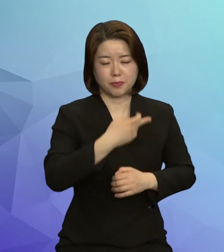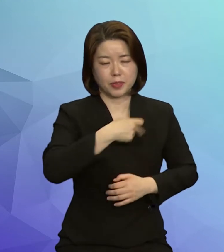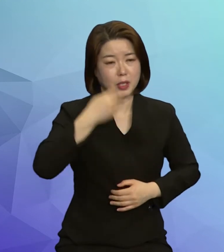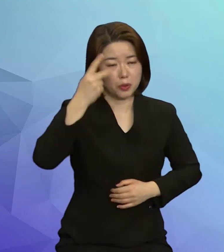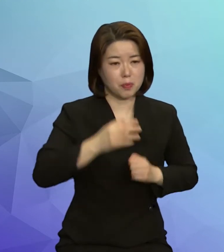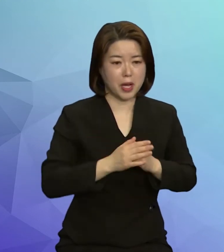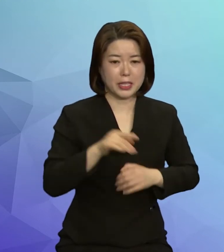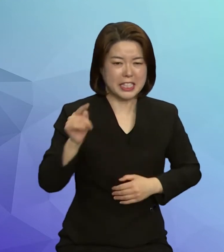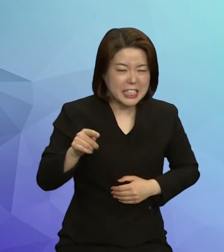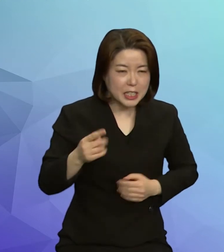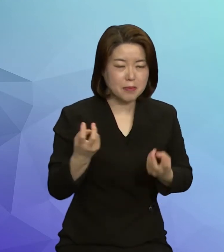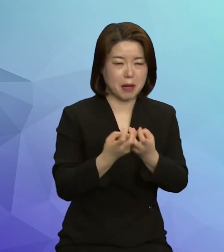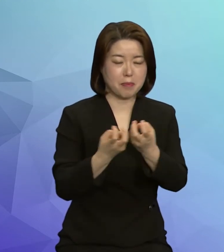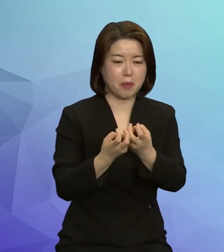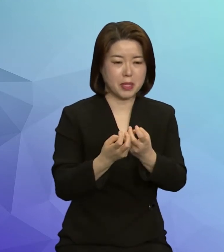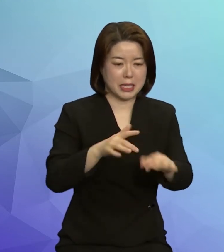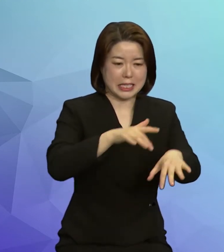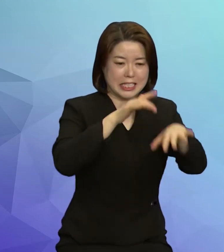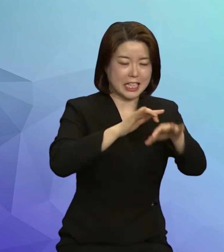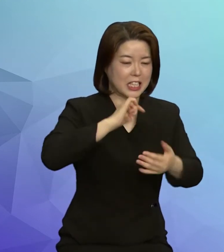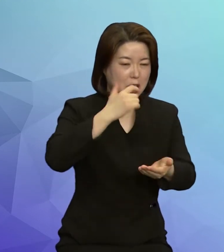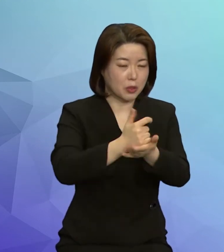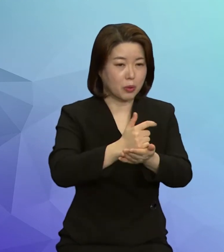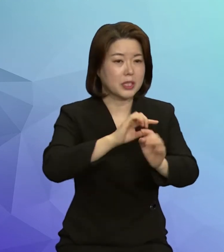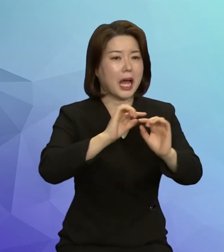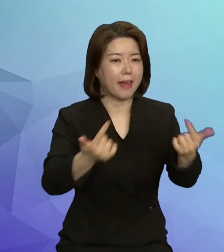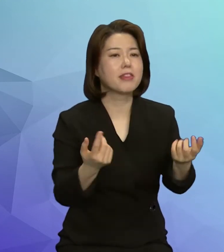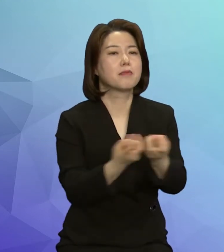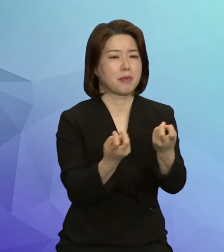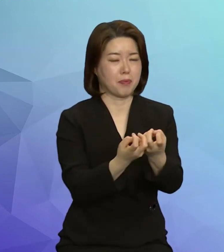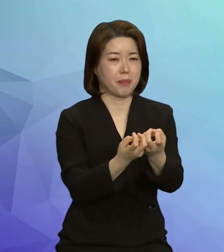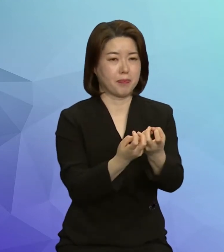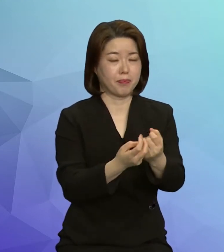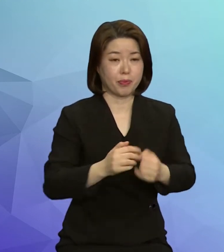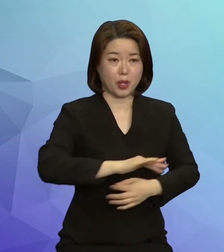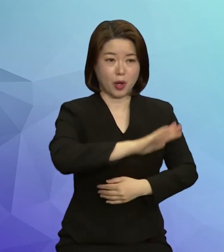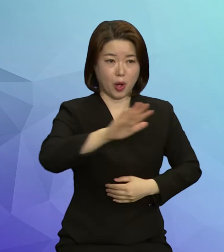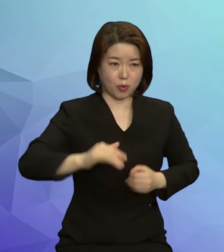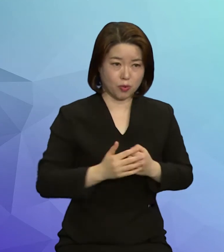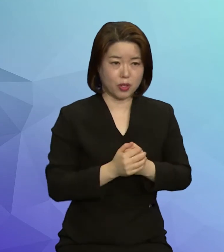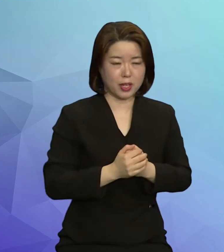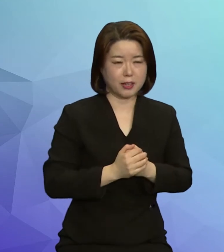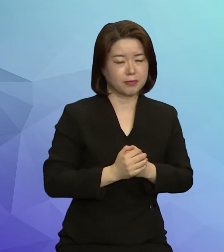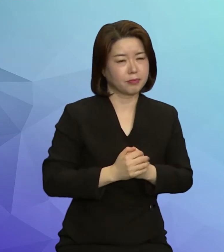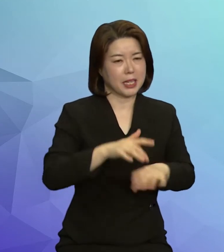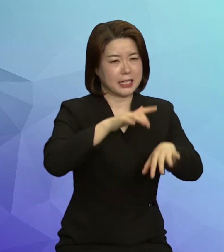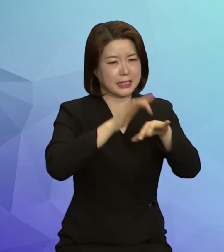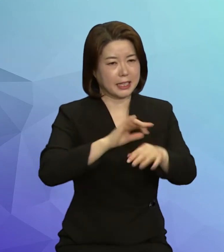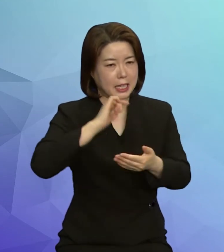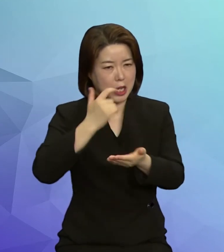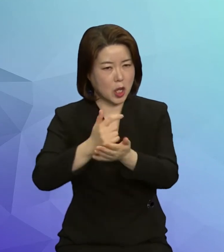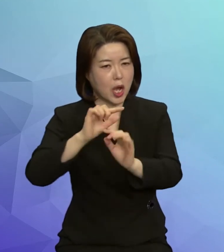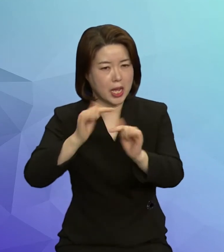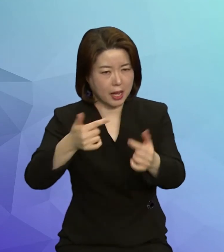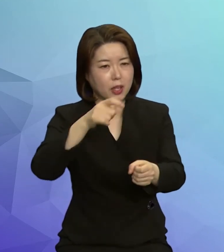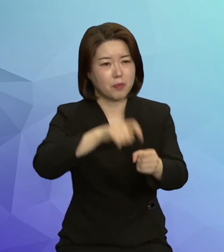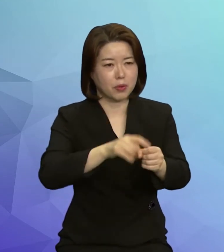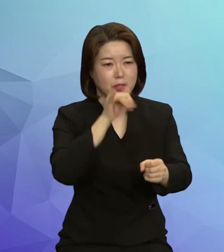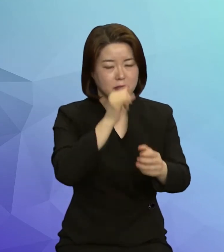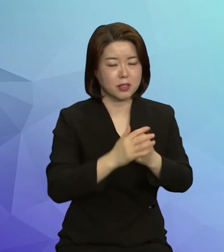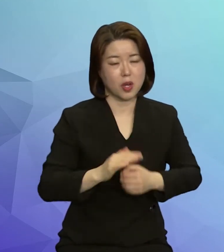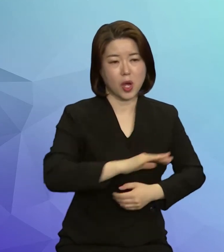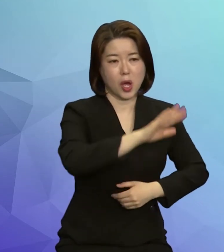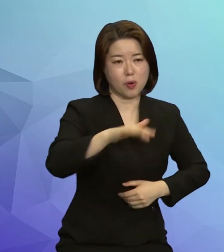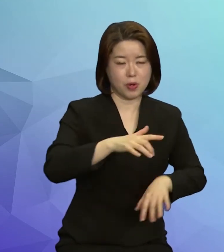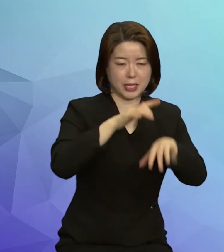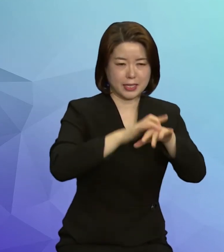사탄에게 속아 넘어가지 않는 길이라고 했어요. 11절에 우리가 사탄에게 속아 넘어가지 않으려